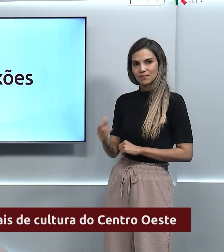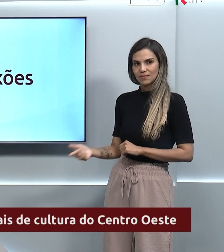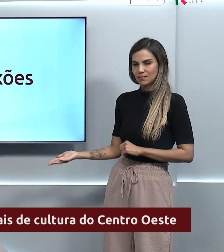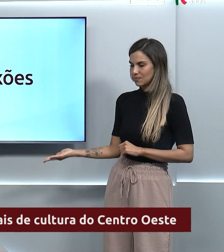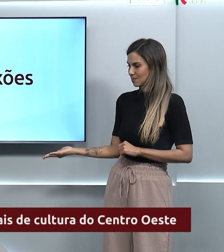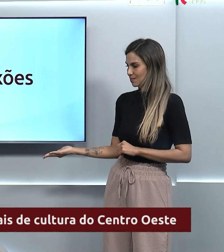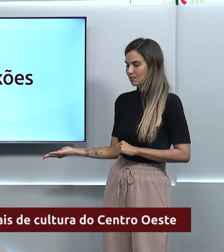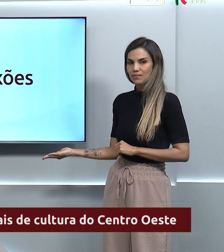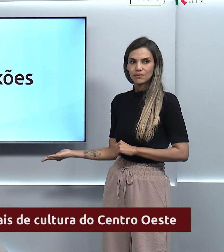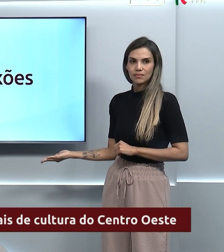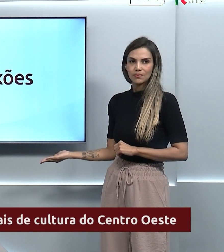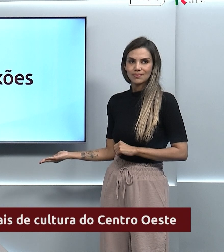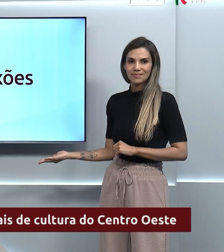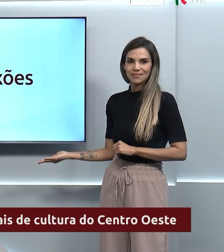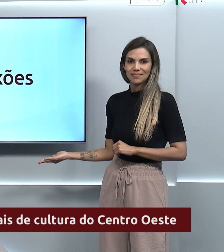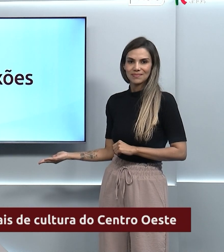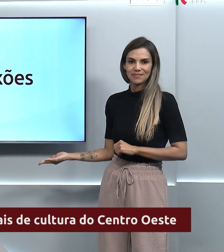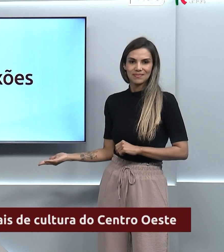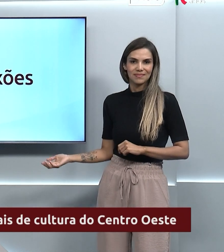even3.com.br.